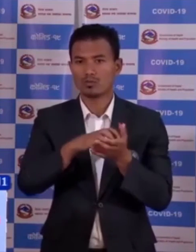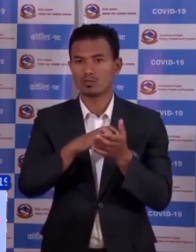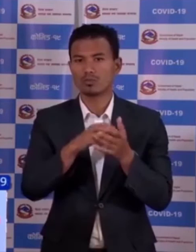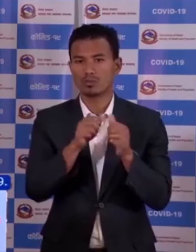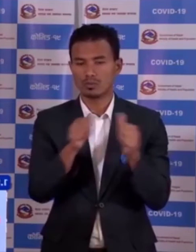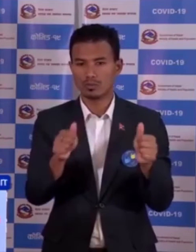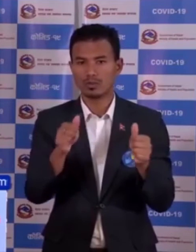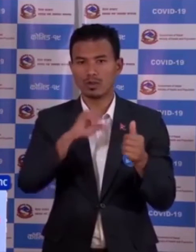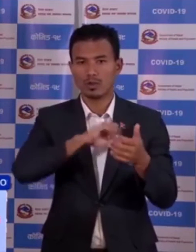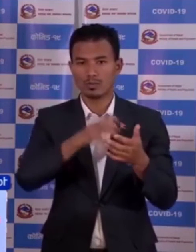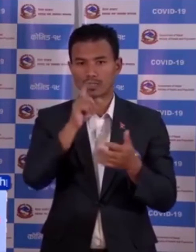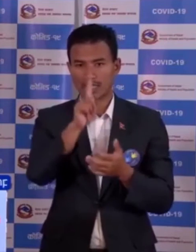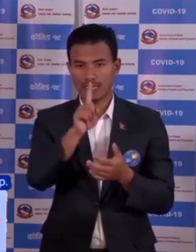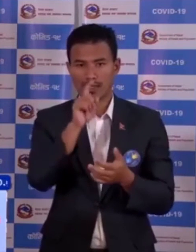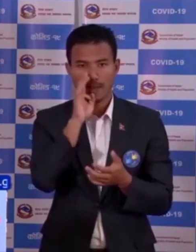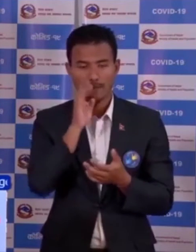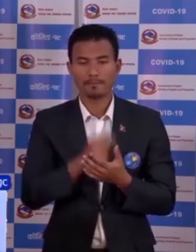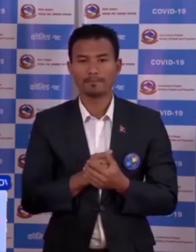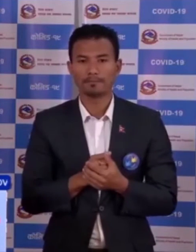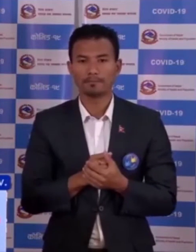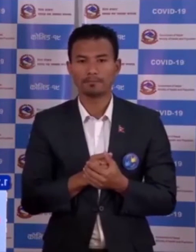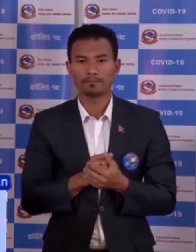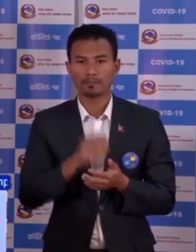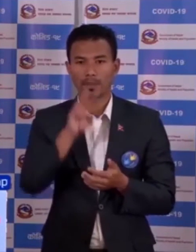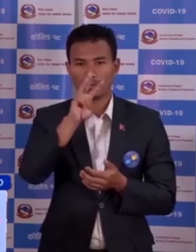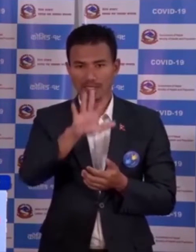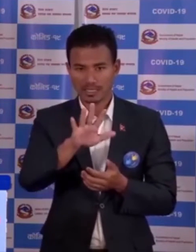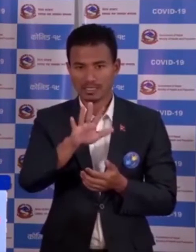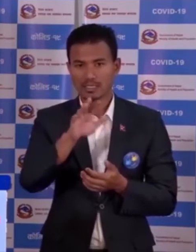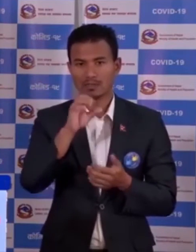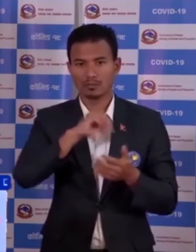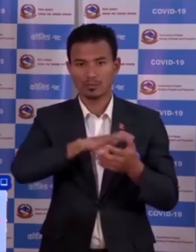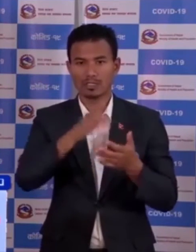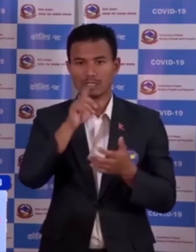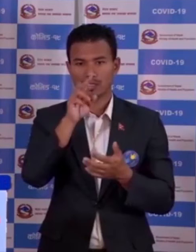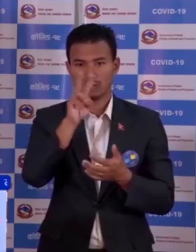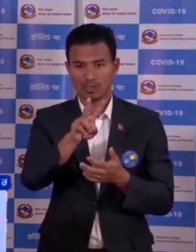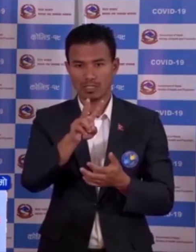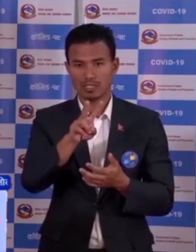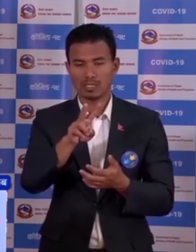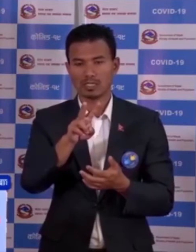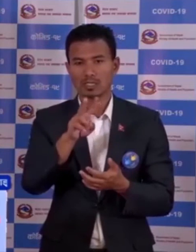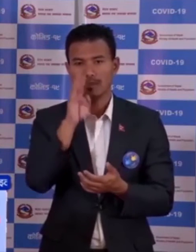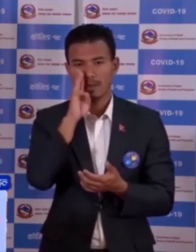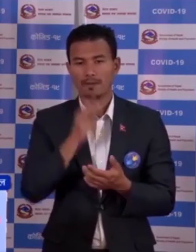छ। प्रदेश नम्बर 1 का 35, प्रदेश नम्बर 2 का